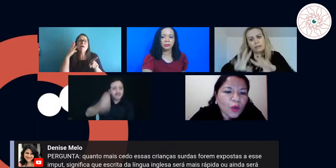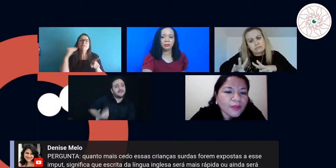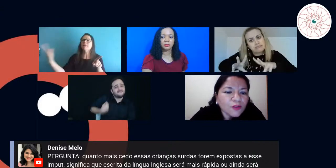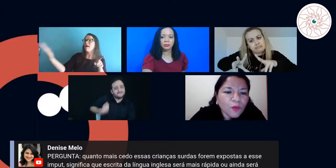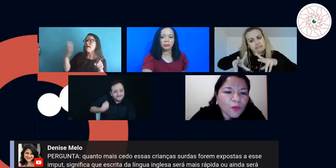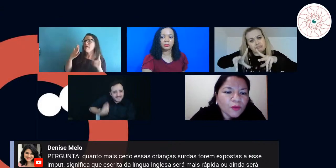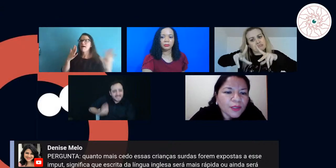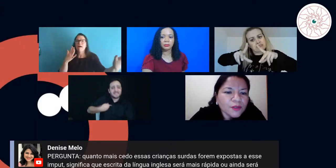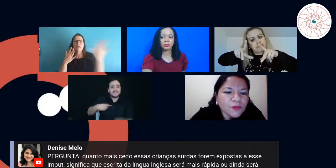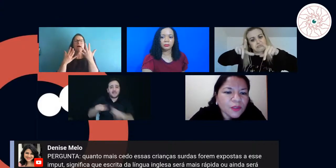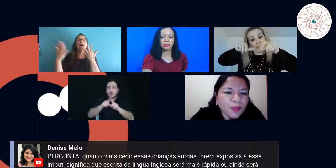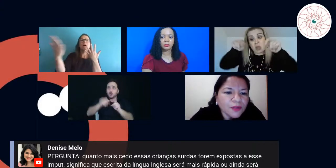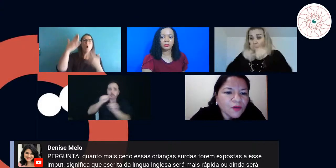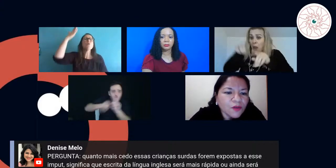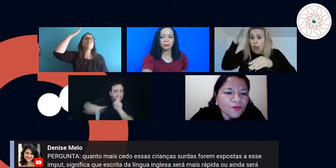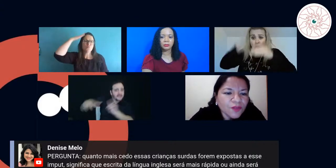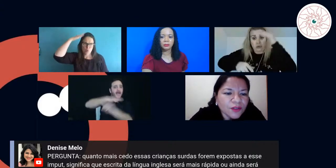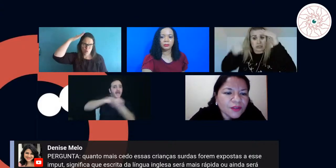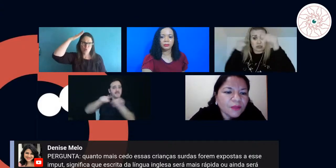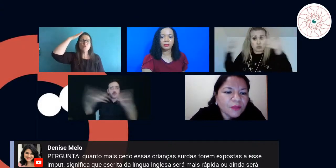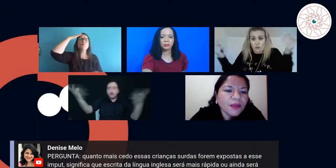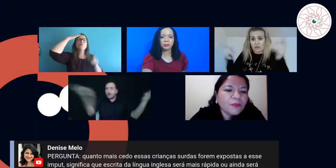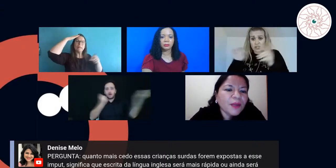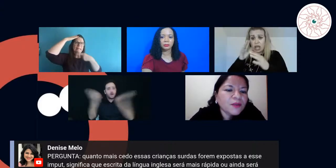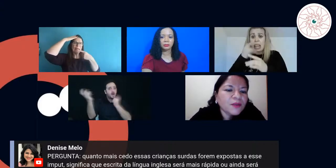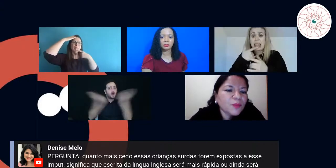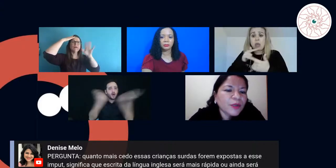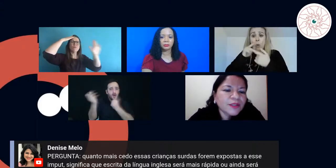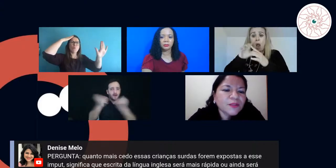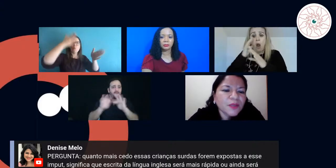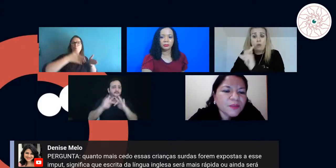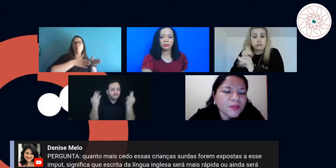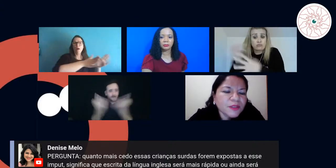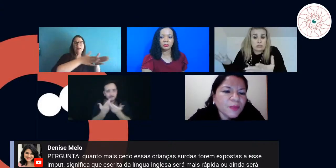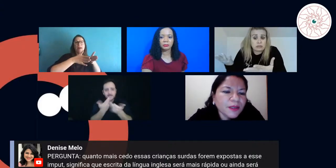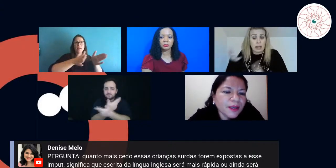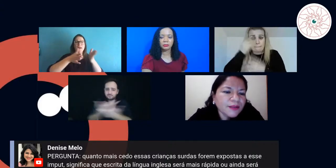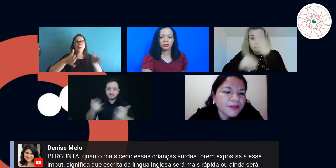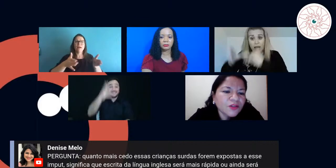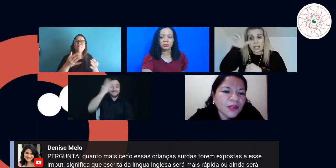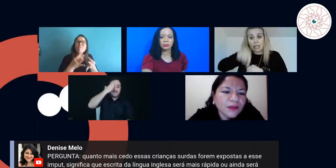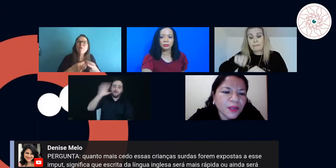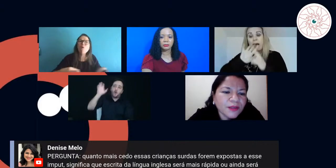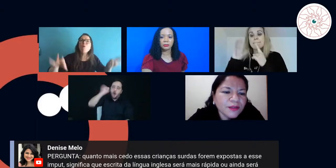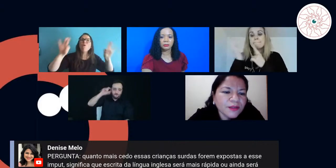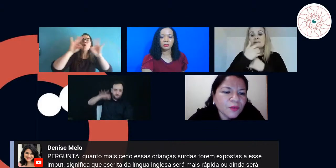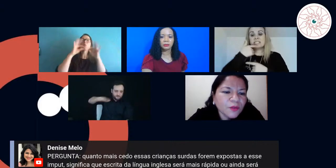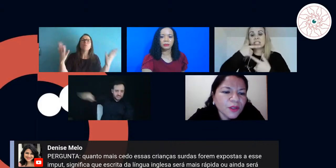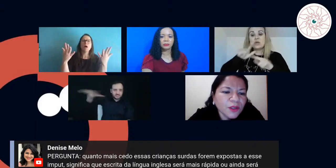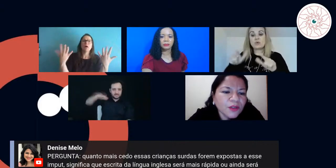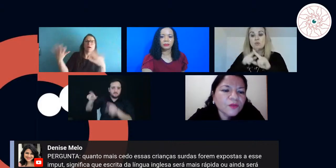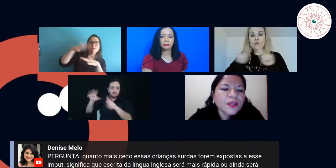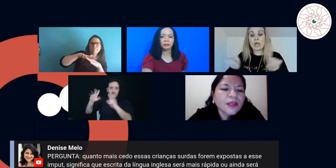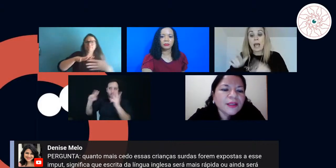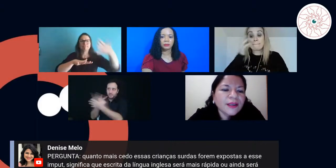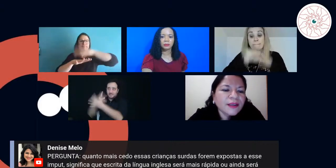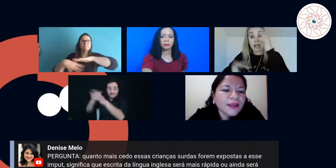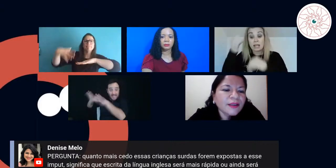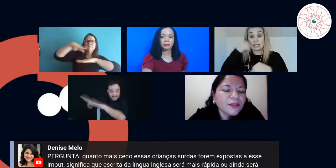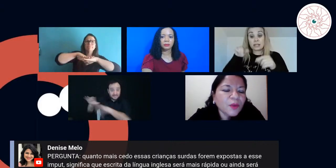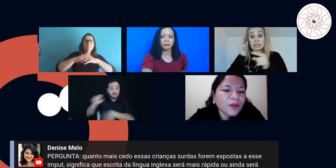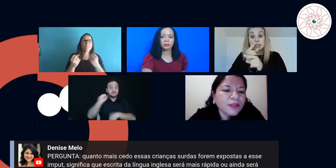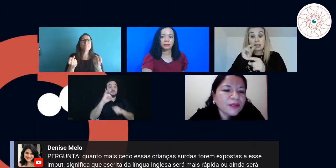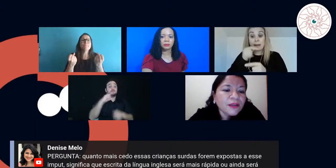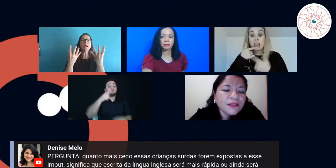com, assim como acontece com os demais ouvintes também, que passam por essas mesmas experiências de estar em ambientes linguísticos, né, que eles